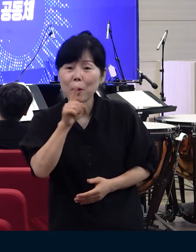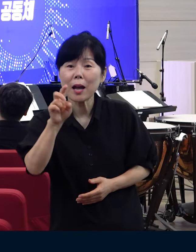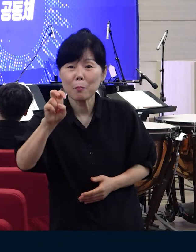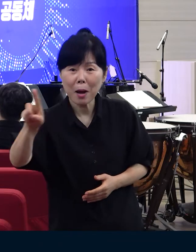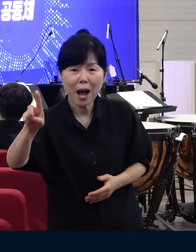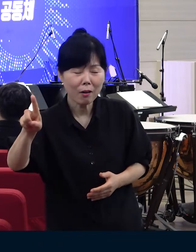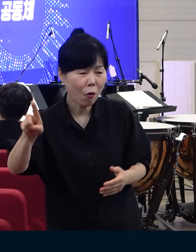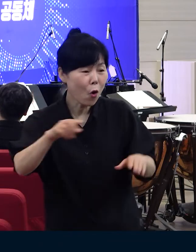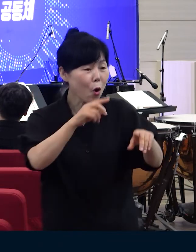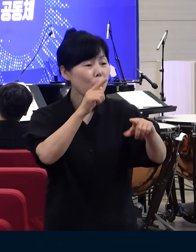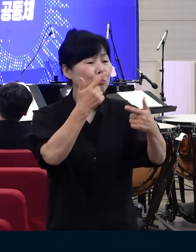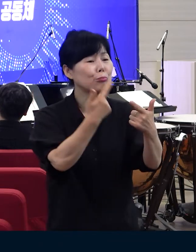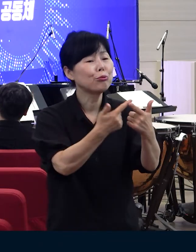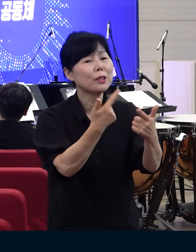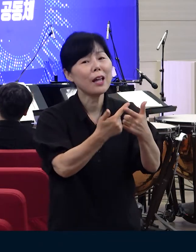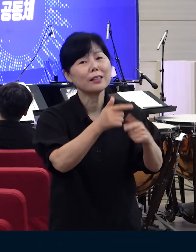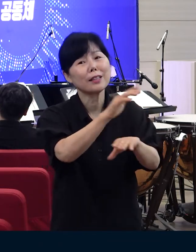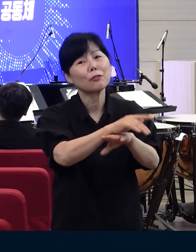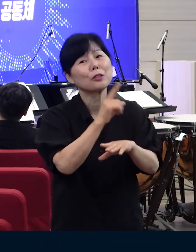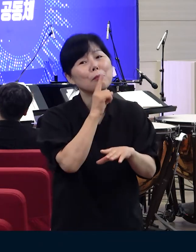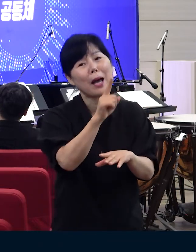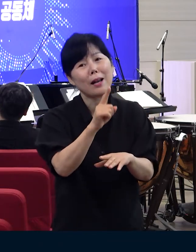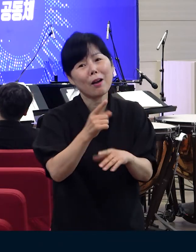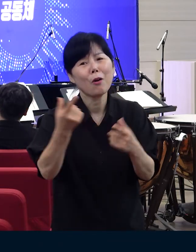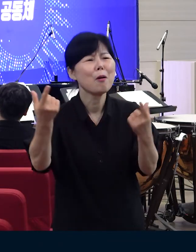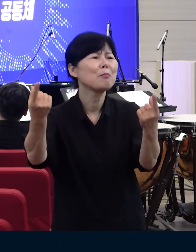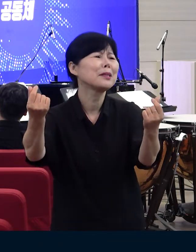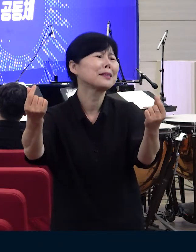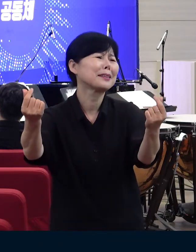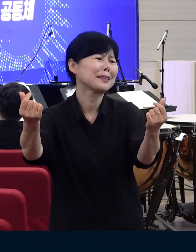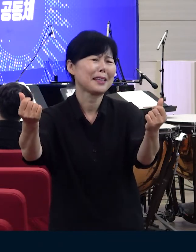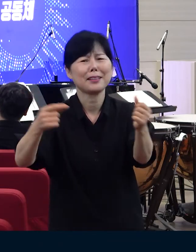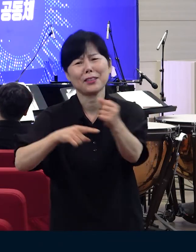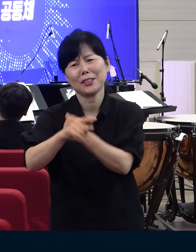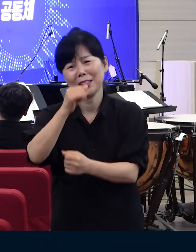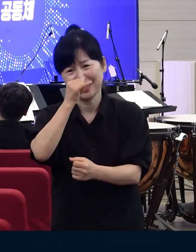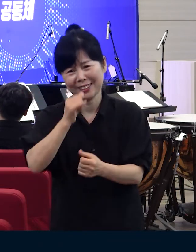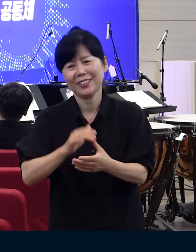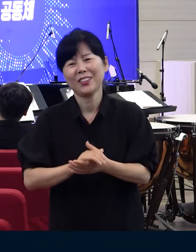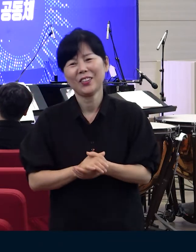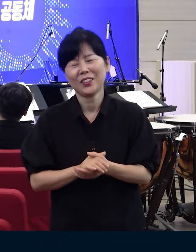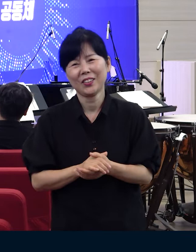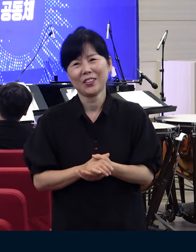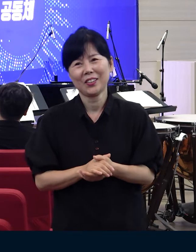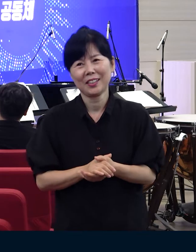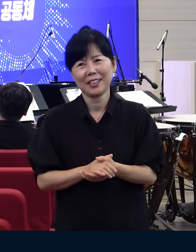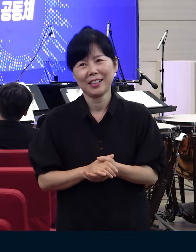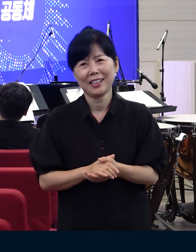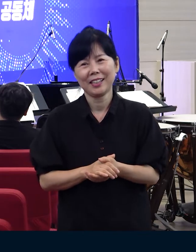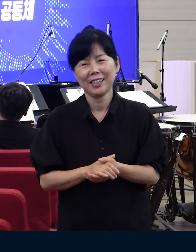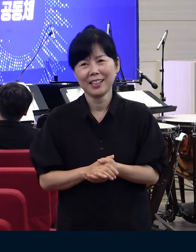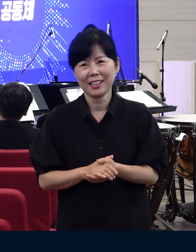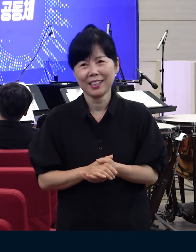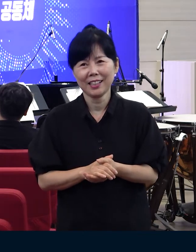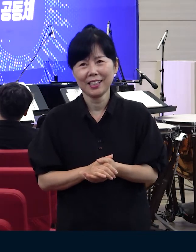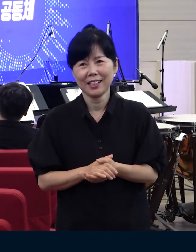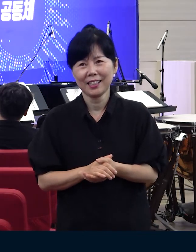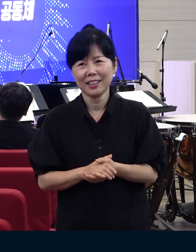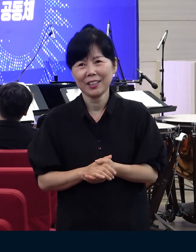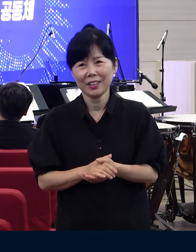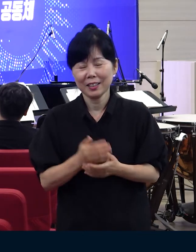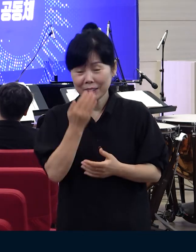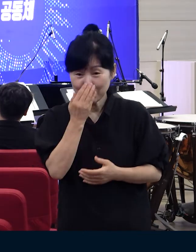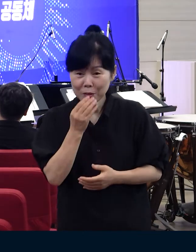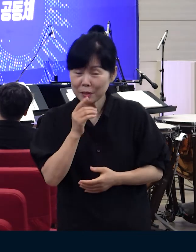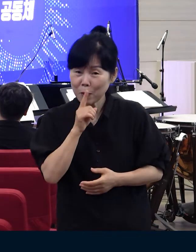원래 그 뜻은 어찌하여란 뜻이지만, 그러나 그래서 의문적인 표현이지만, 그런데 이